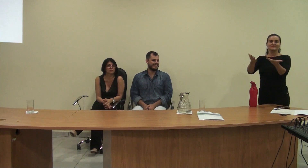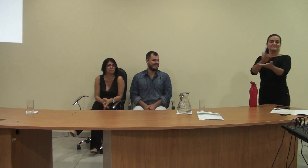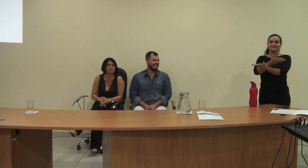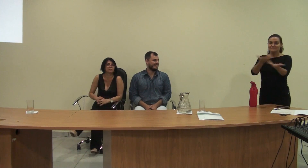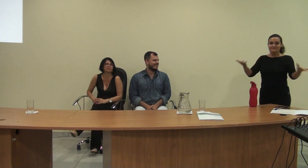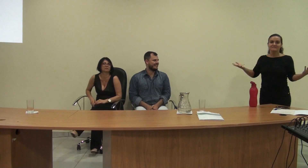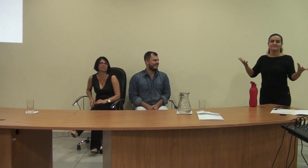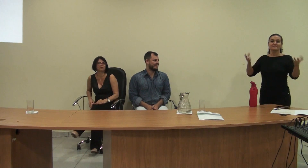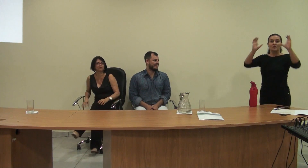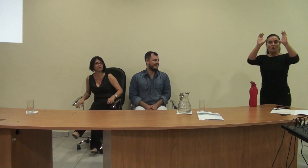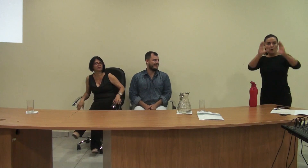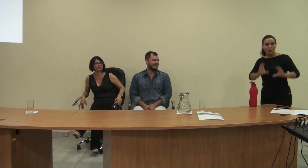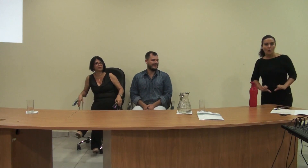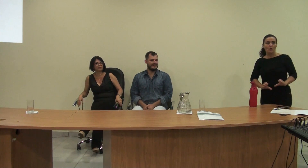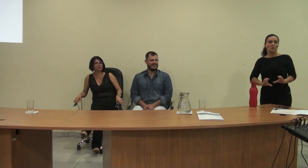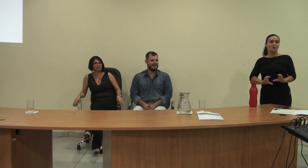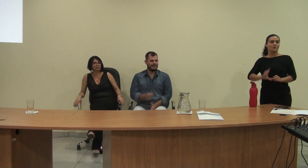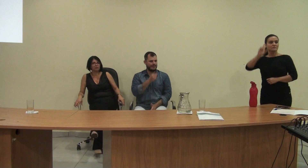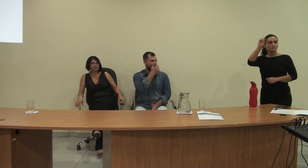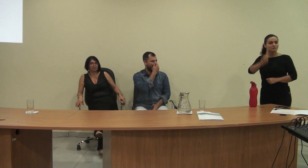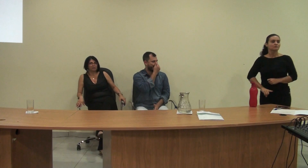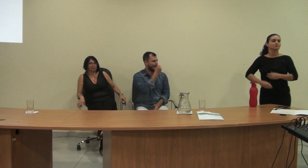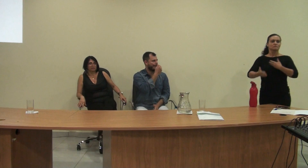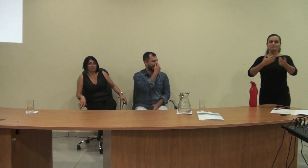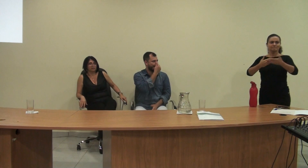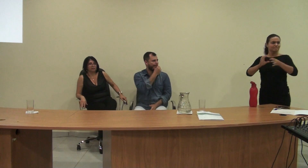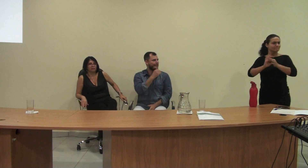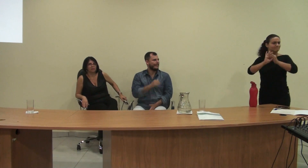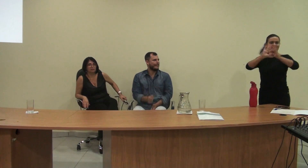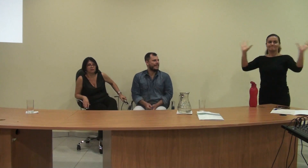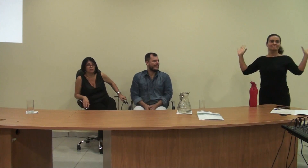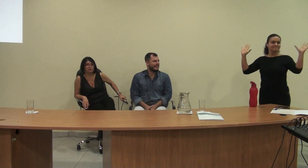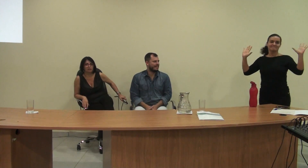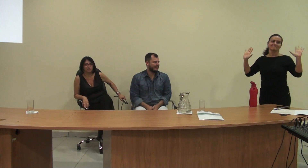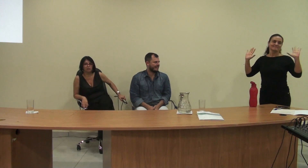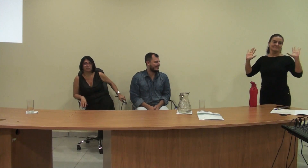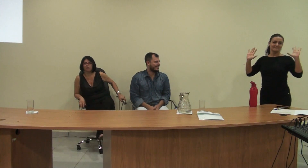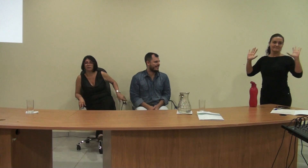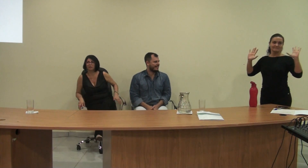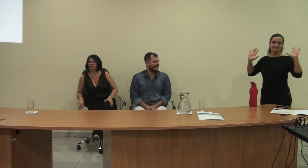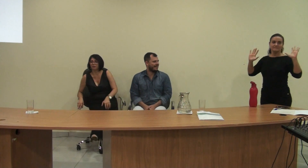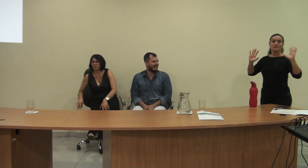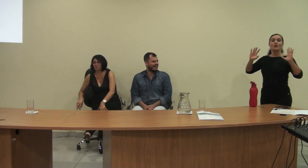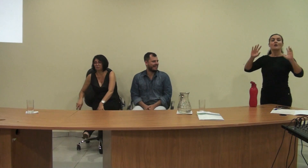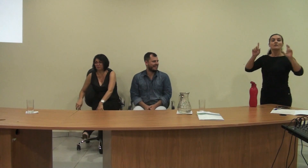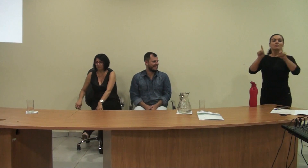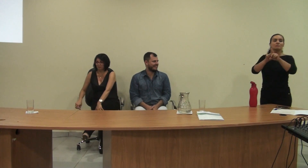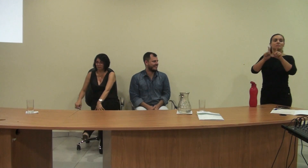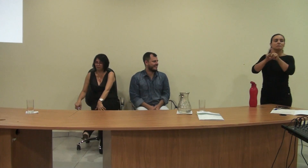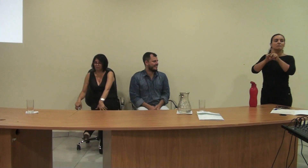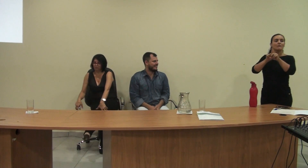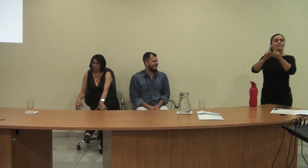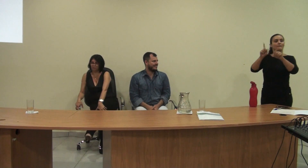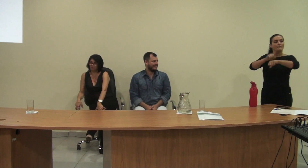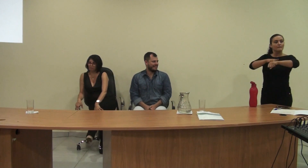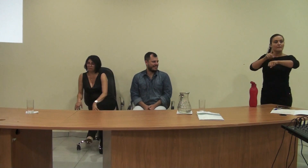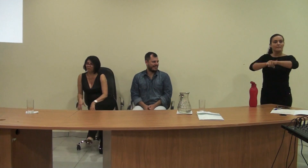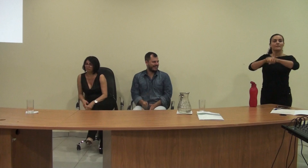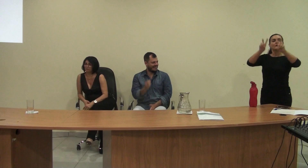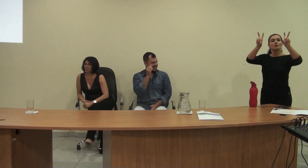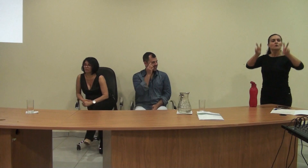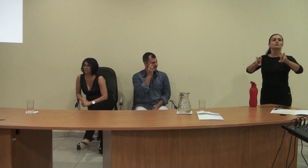Professores, alunos, intérpretes, quem tiver interesse, coordenações, diretores, quem tiver presente e tiver interesse,